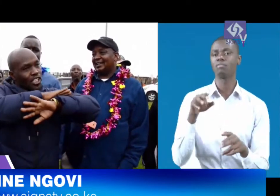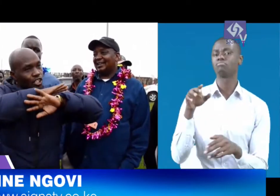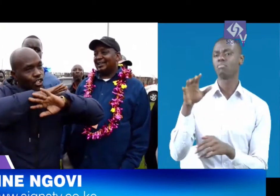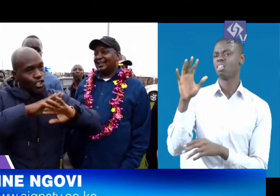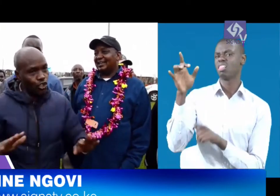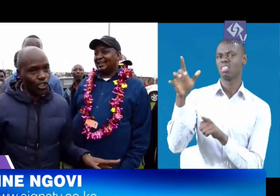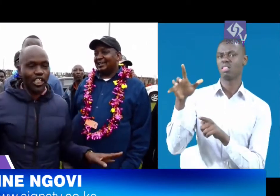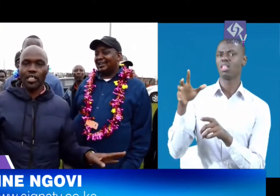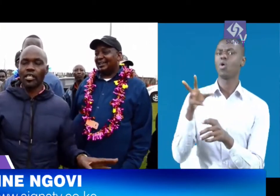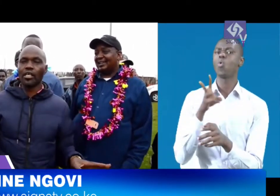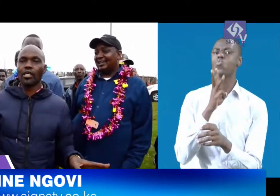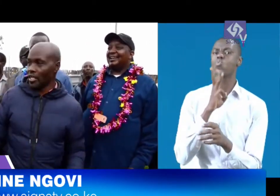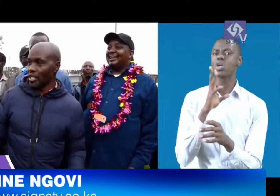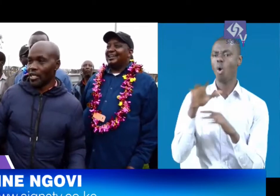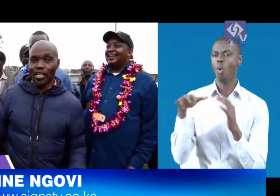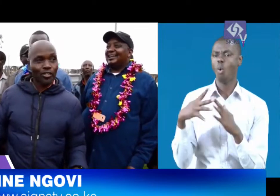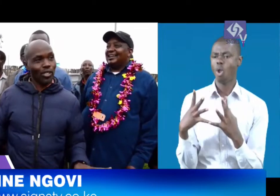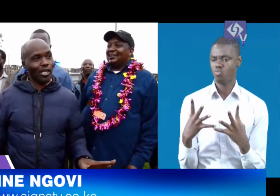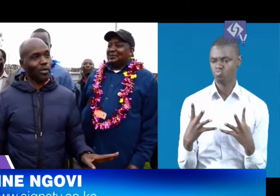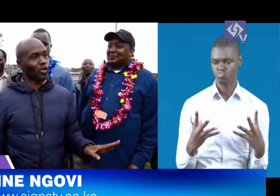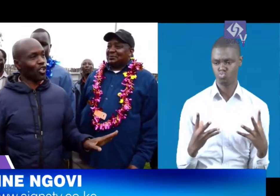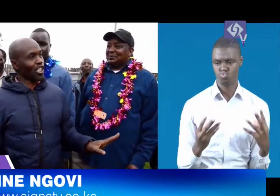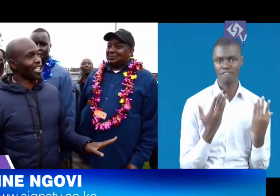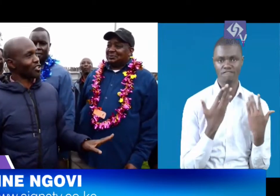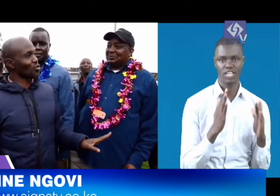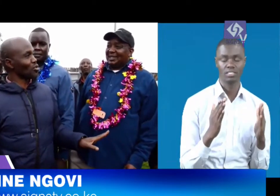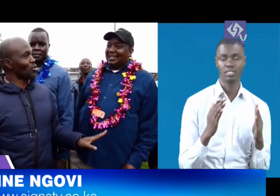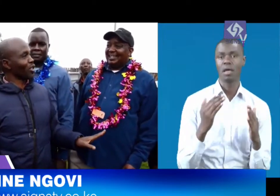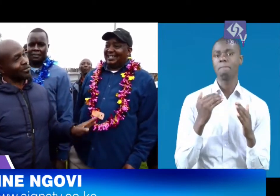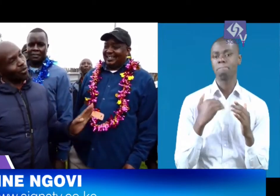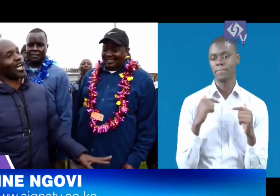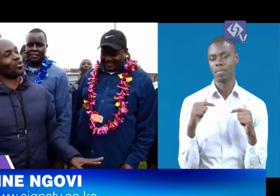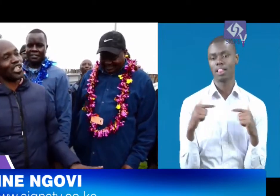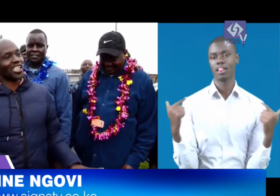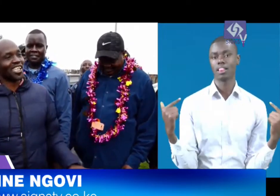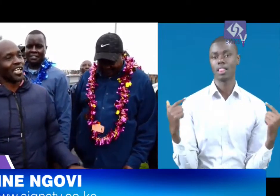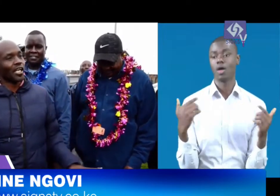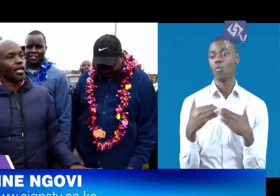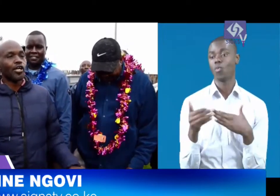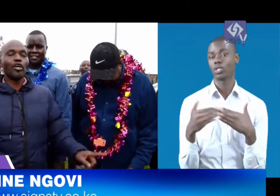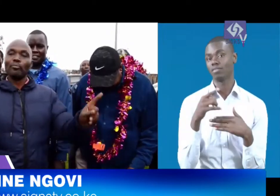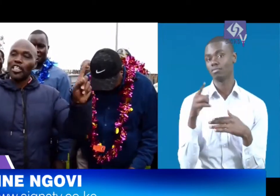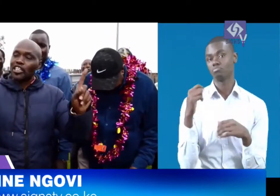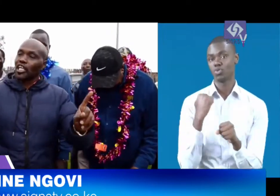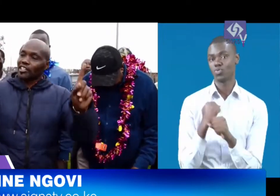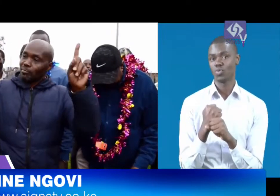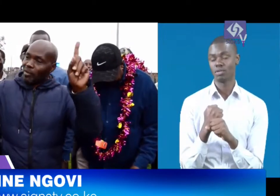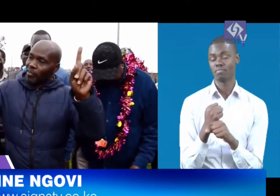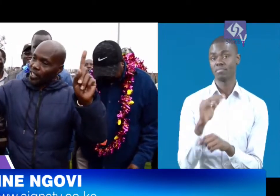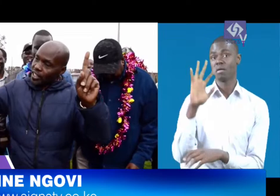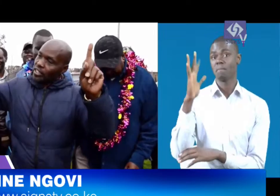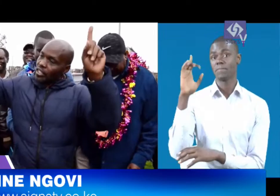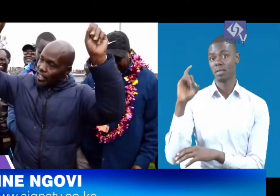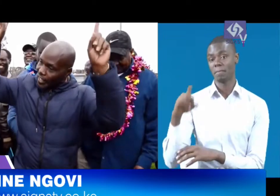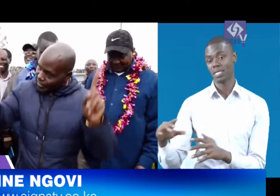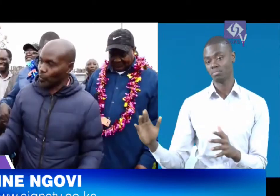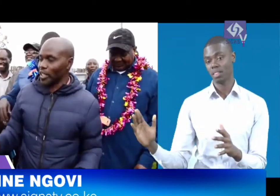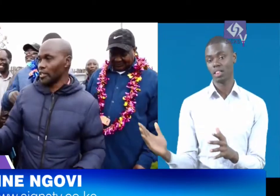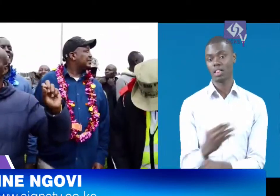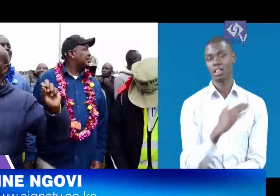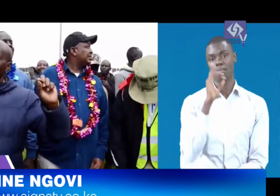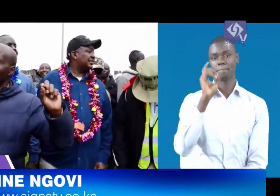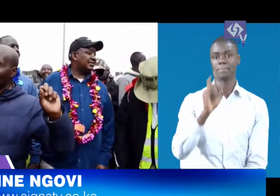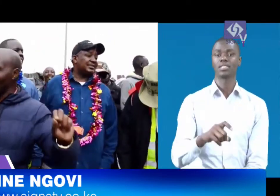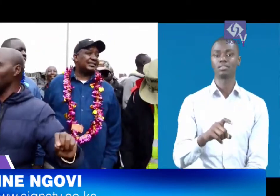imenyonya maji yote. So I will be contrary to whatever we are doing. Hiyo miti lazima ifanywe nini?